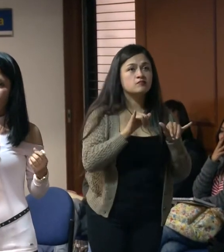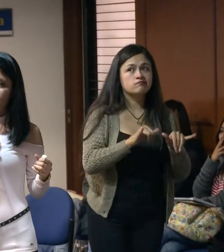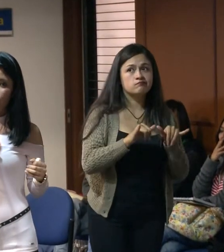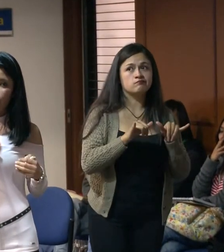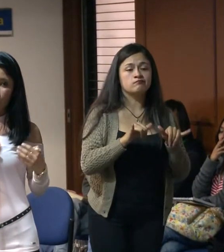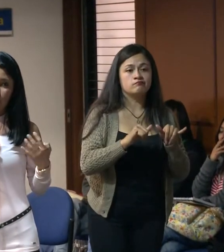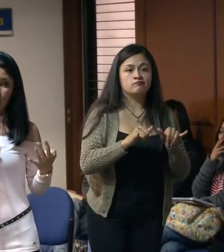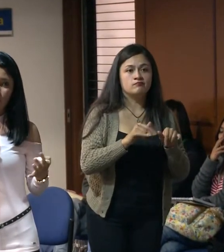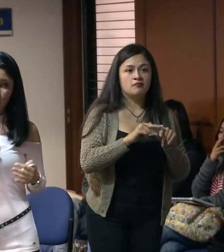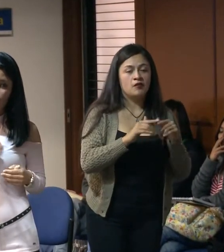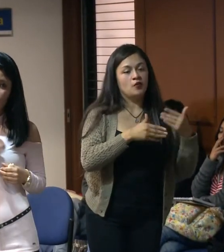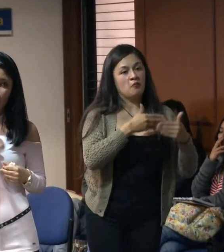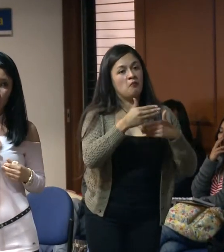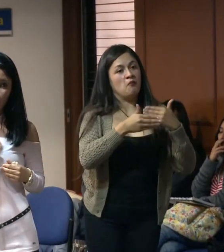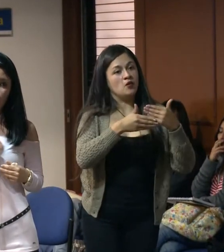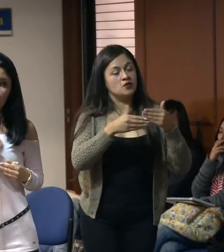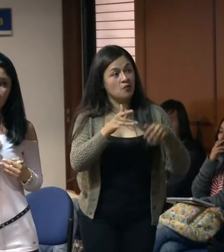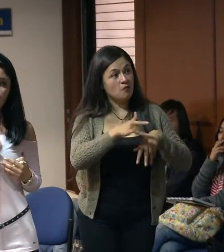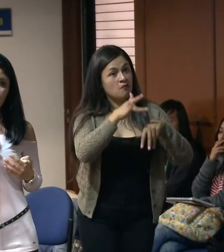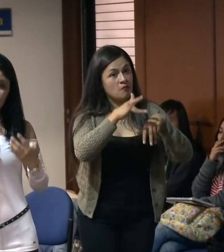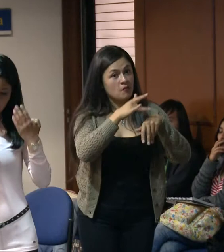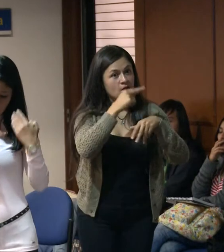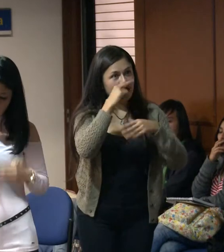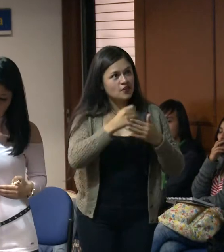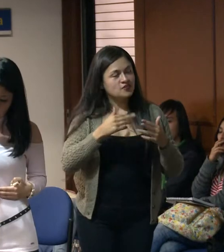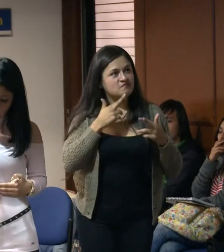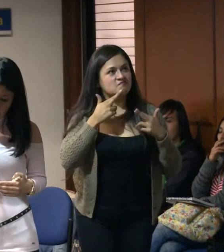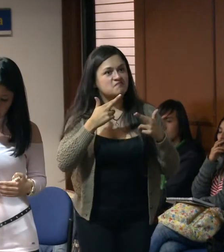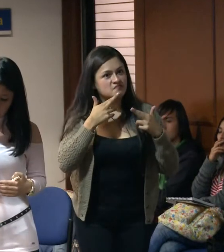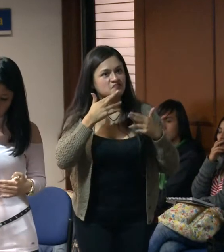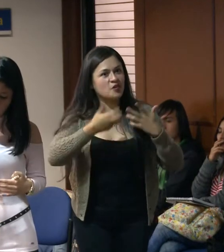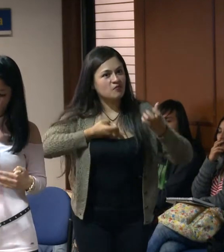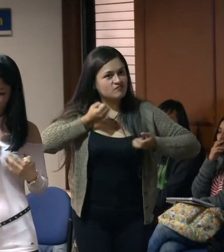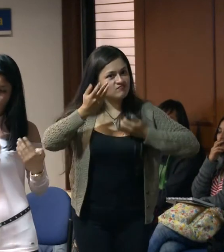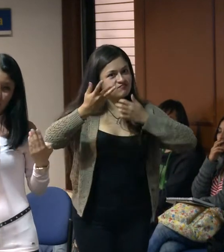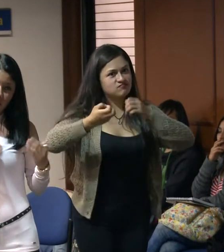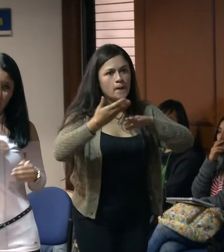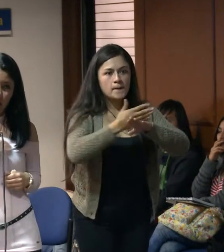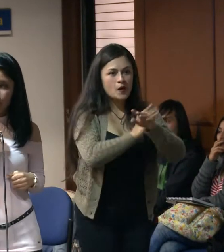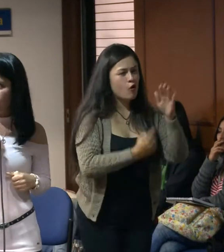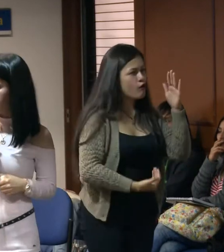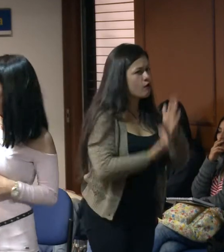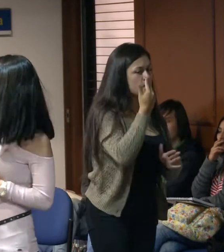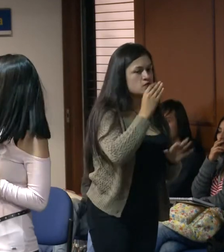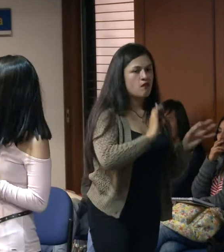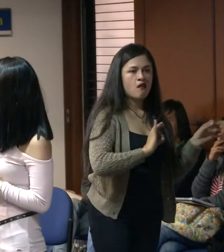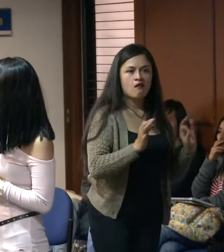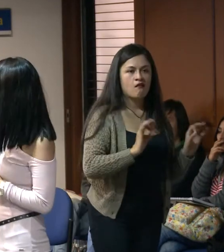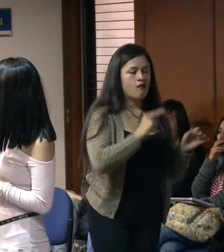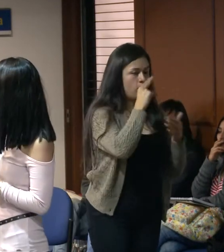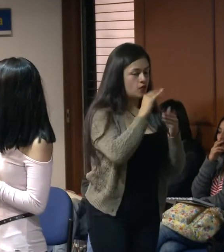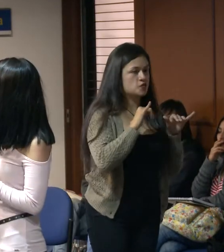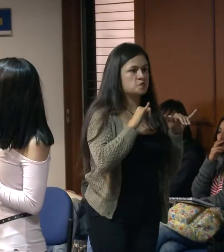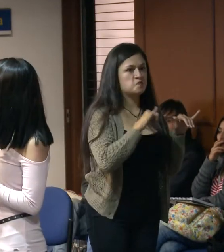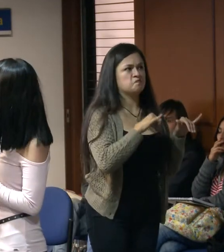sus procesos ya fueron cambiando y su modo de actuar también.